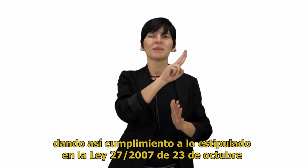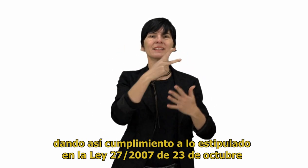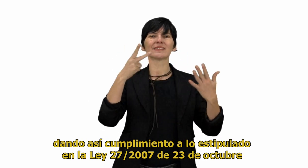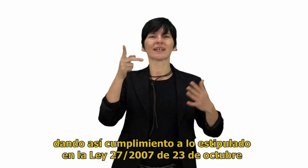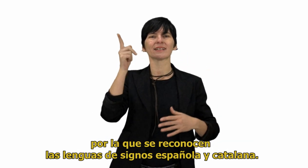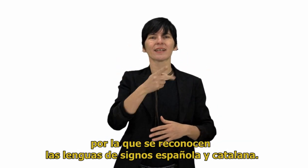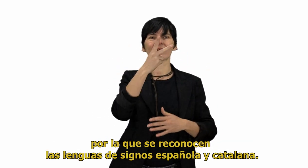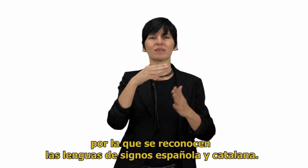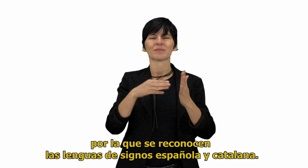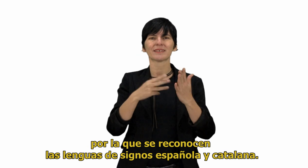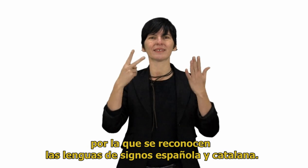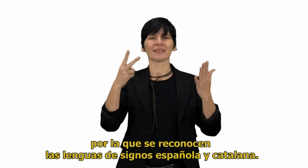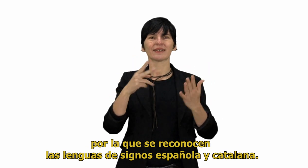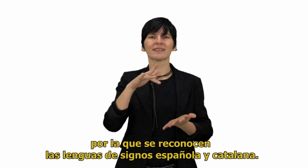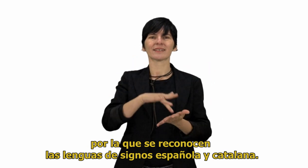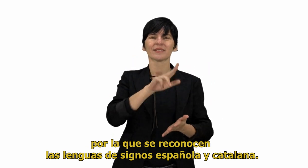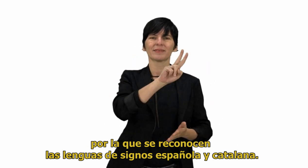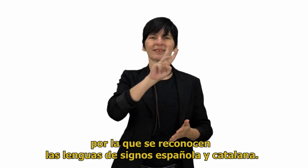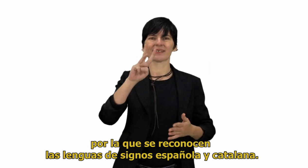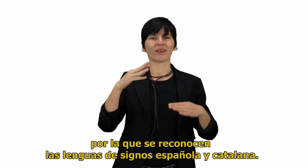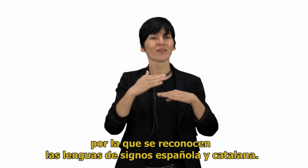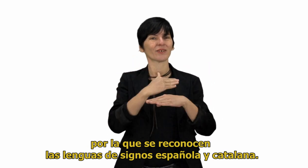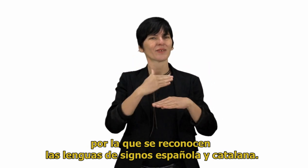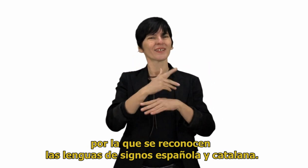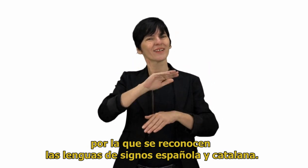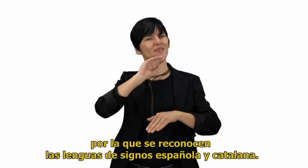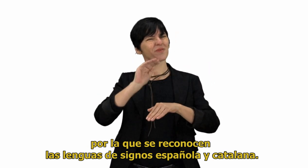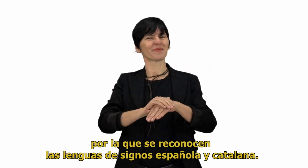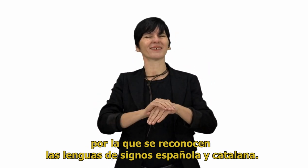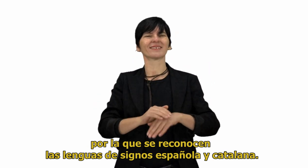octubre, por la que se reconocen las lenguas de signos española y catalana.